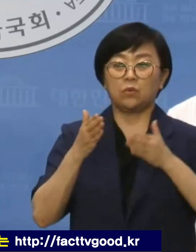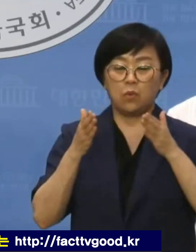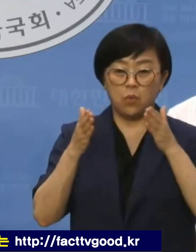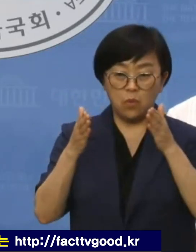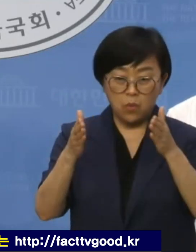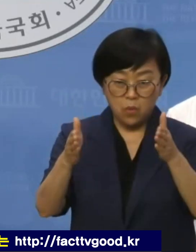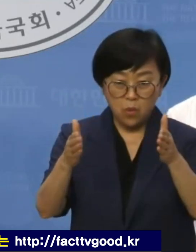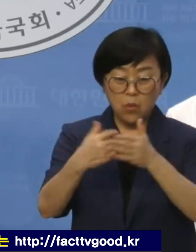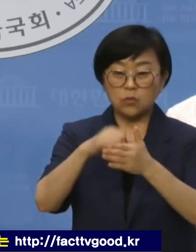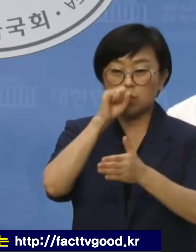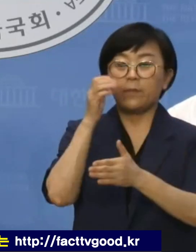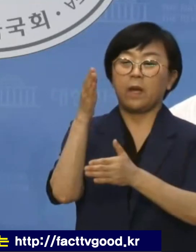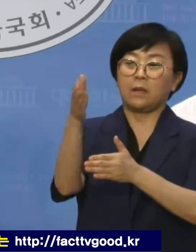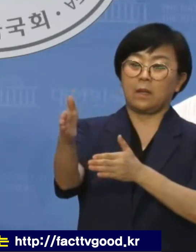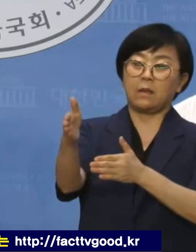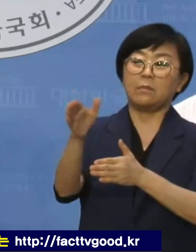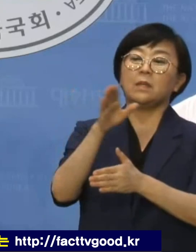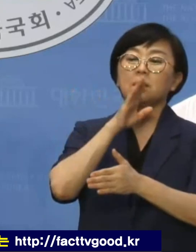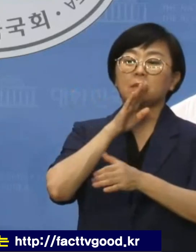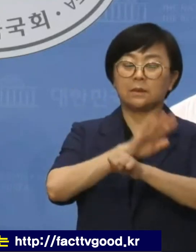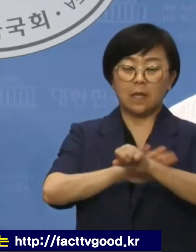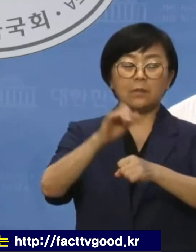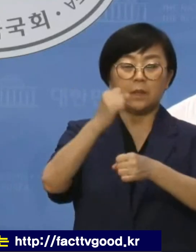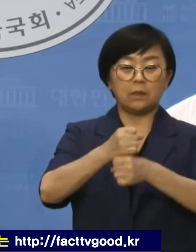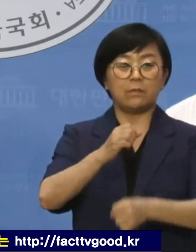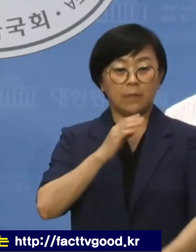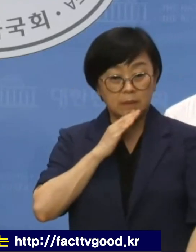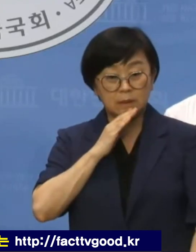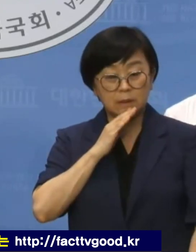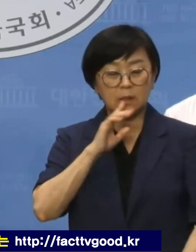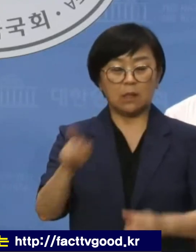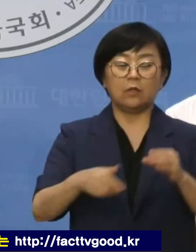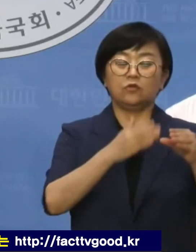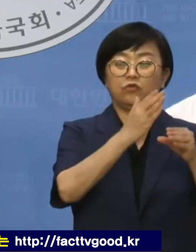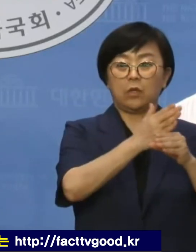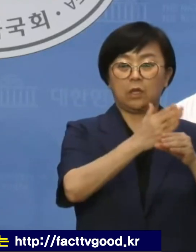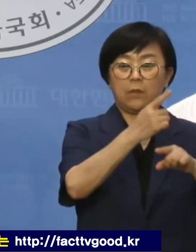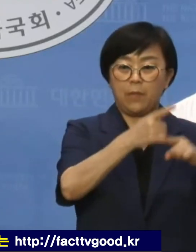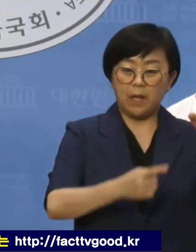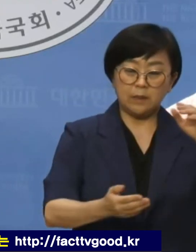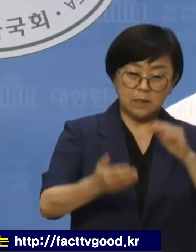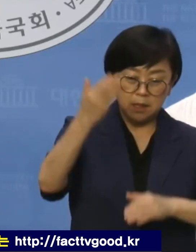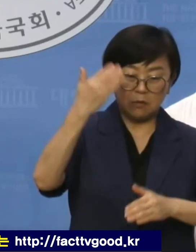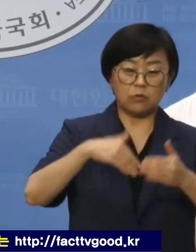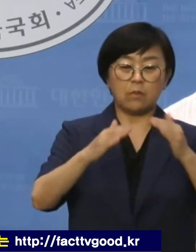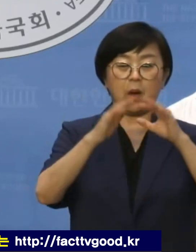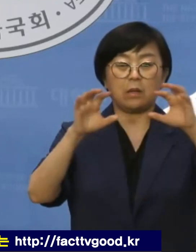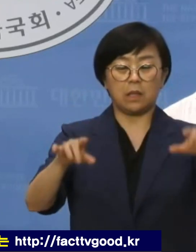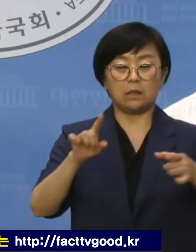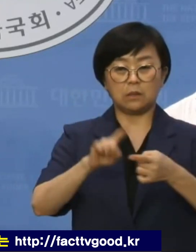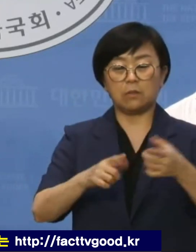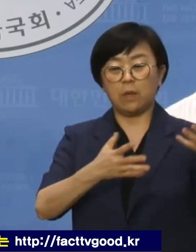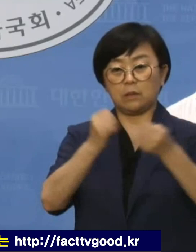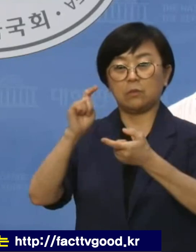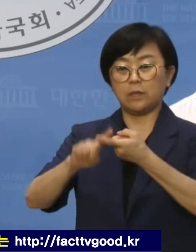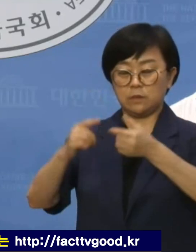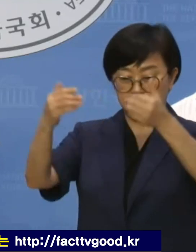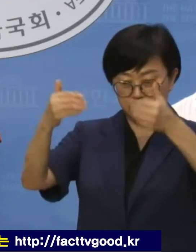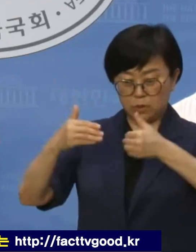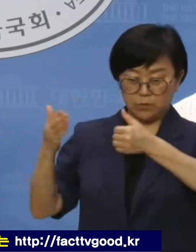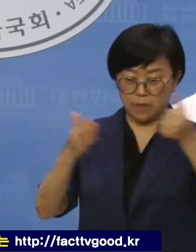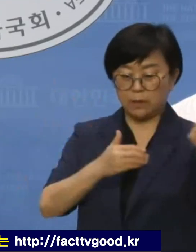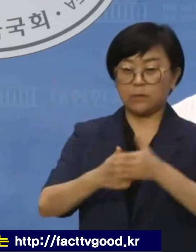고속도로 좋은 방향으로 잘 전개됐으면 좋겠습니다만 그 중간에 끼어 있고 절반을 차지하는 저희 마을에 대해서도 많은 관심